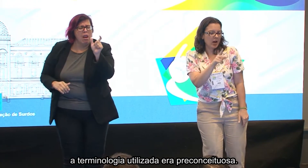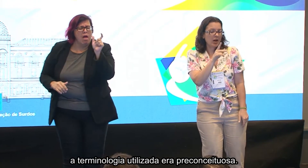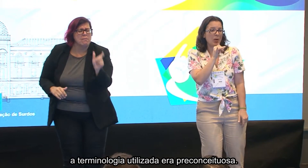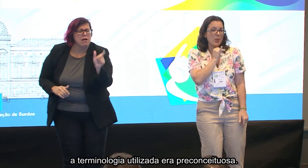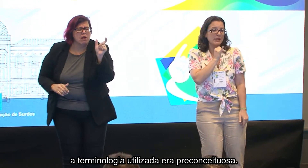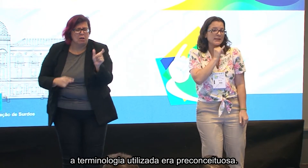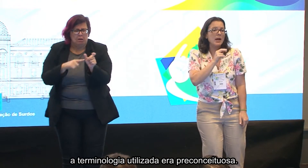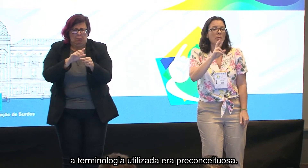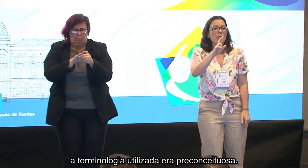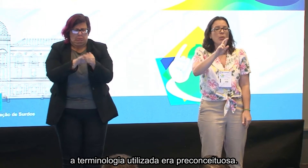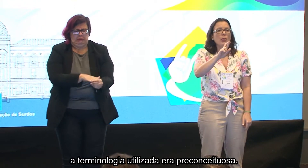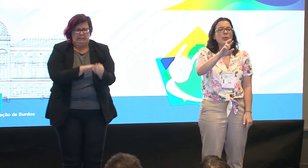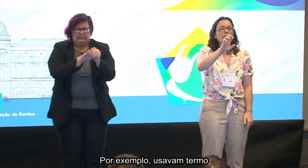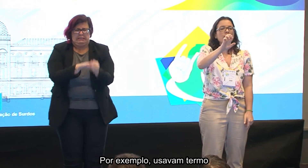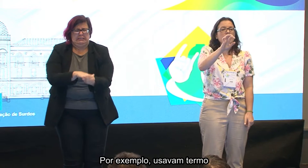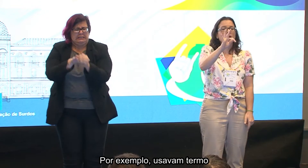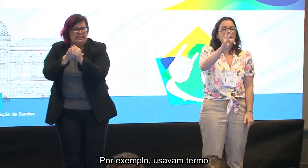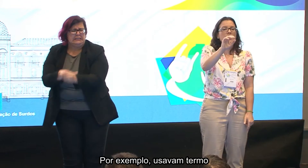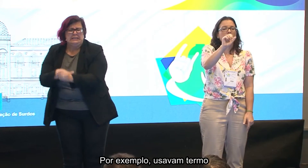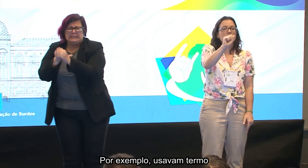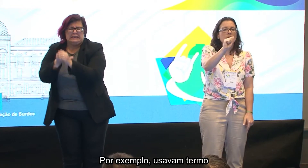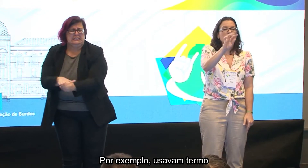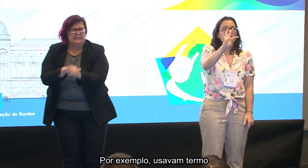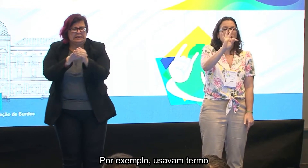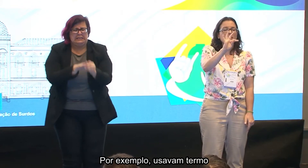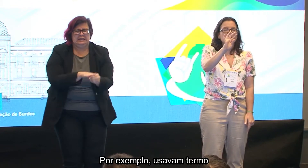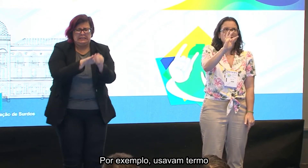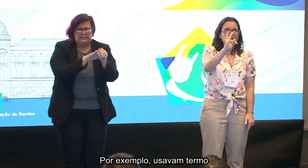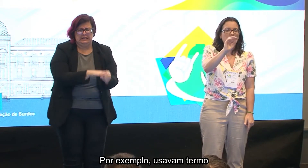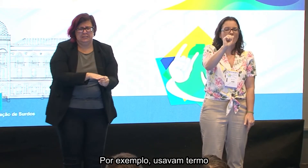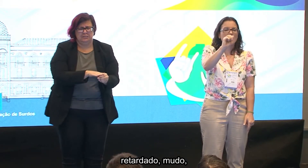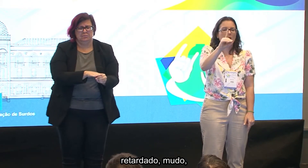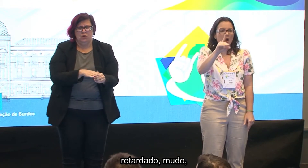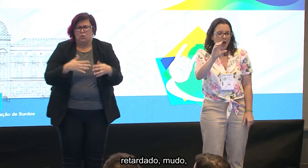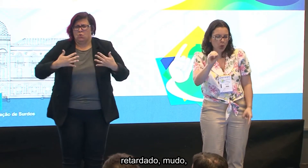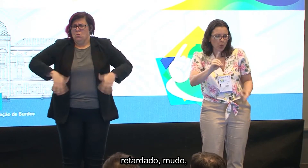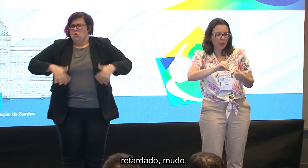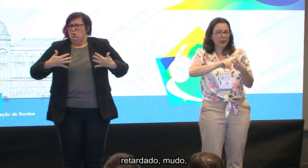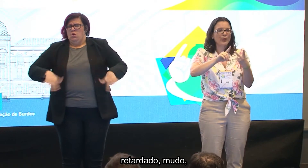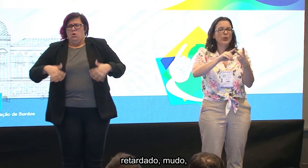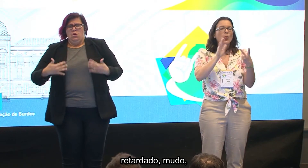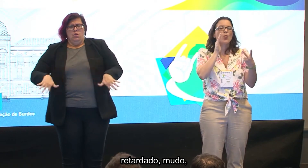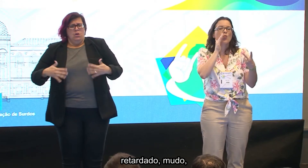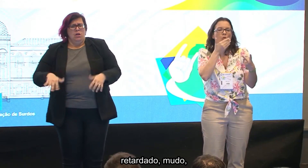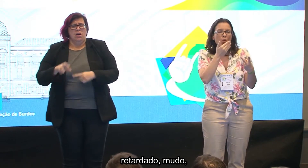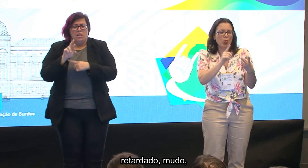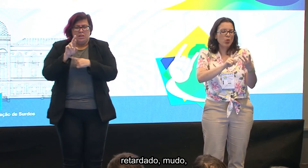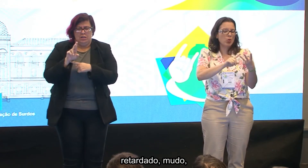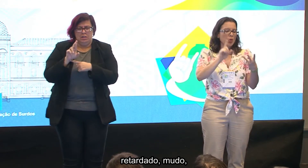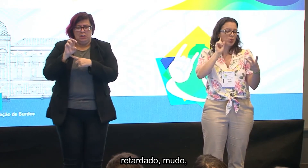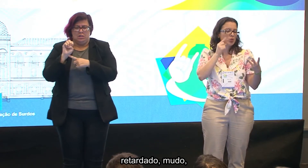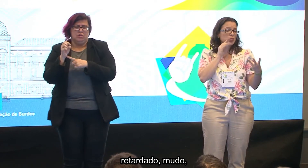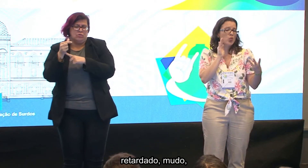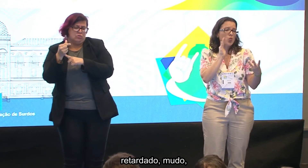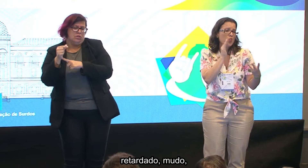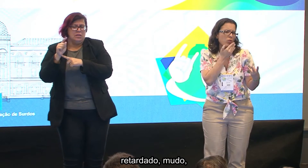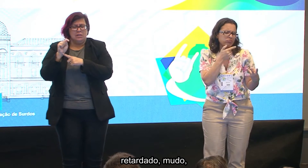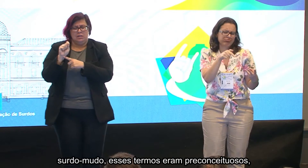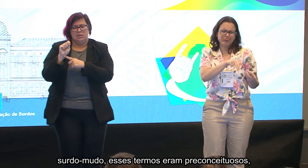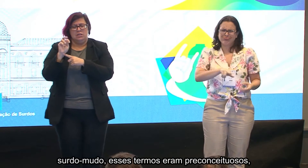era preconceituosa. Por exemplo, usavam o termo retardado. Também usavam mudo,